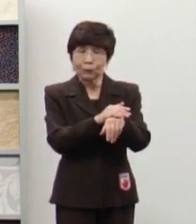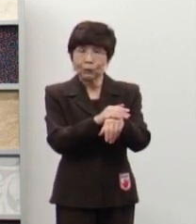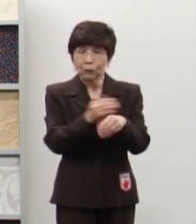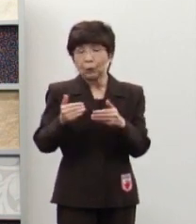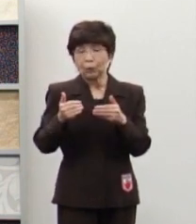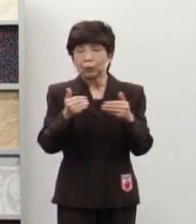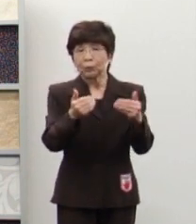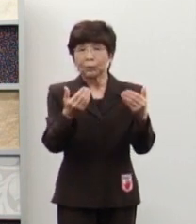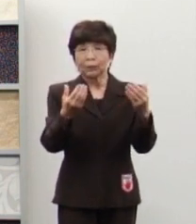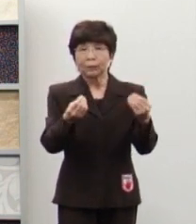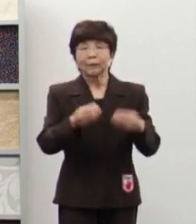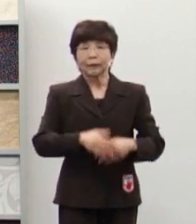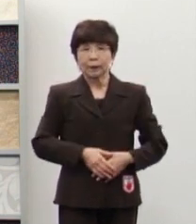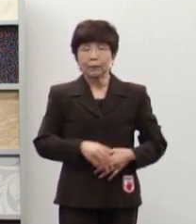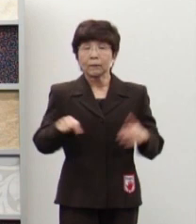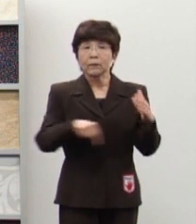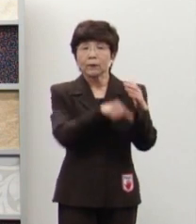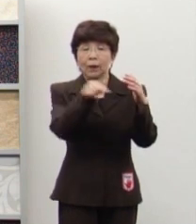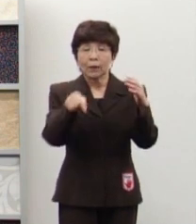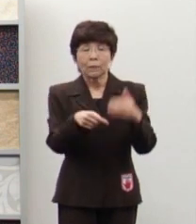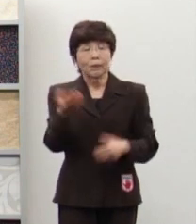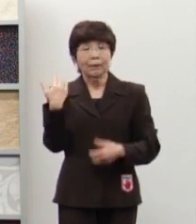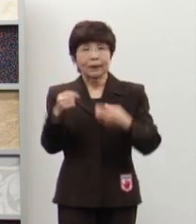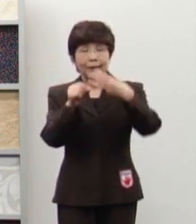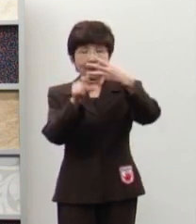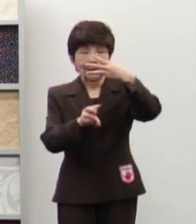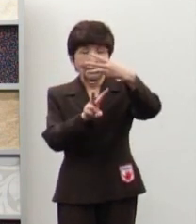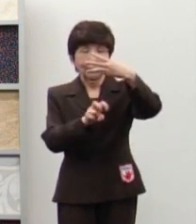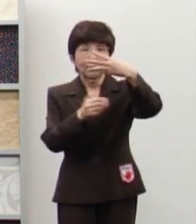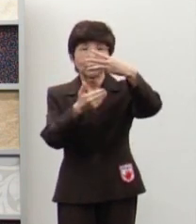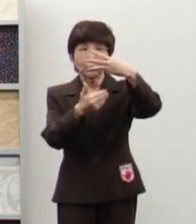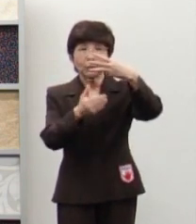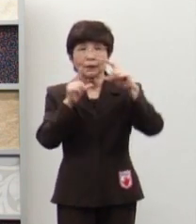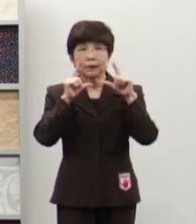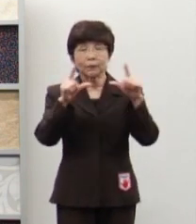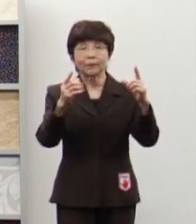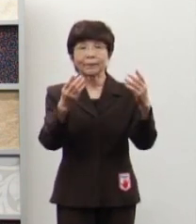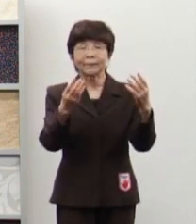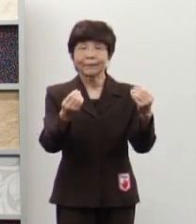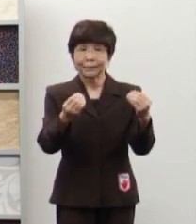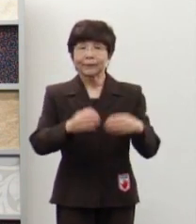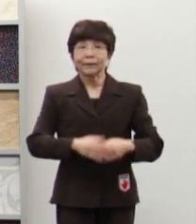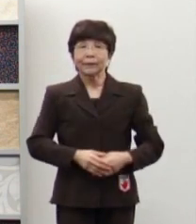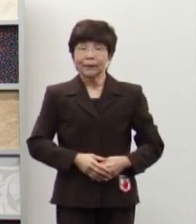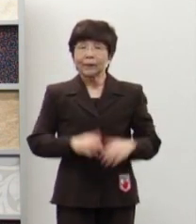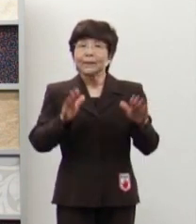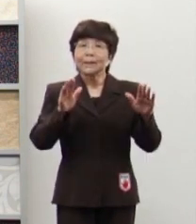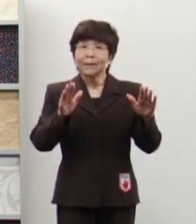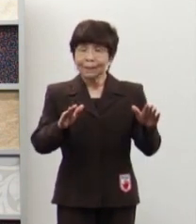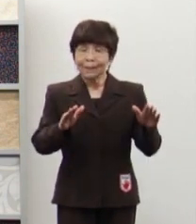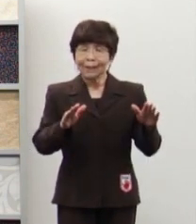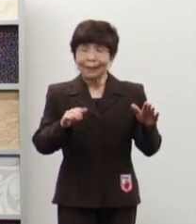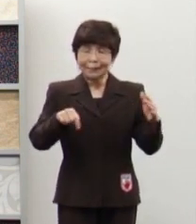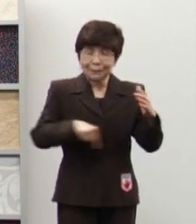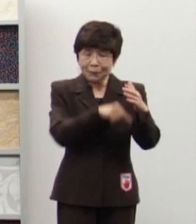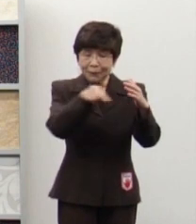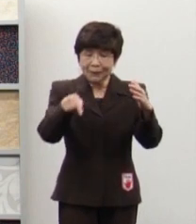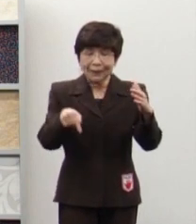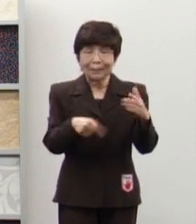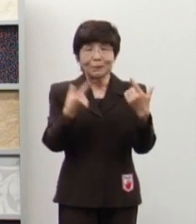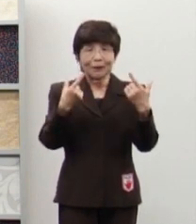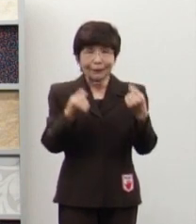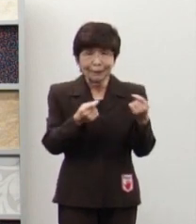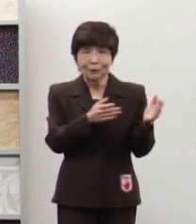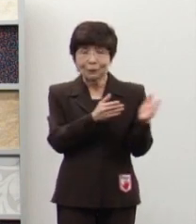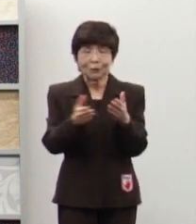概要につきましては、すでに3月29日の記者会見において公表しておりますが、この度、準備が整い、本日